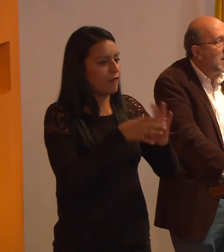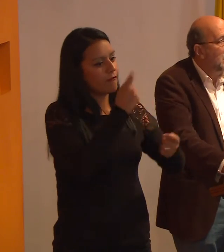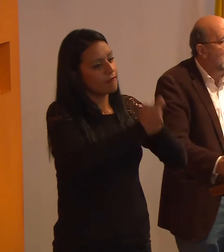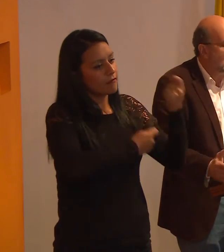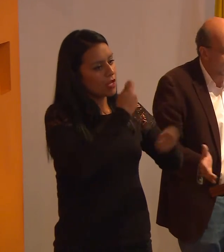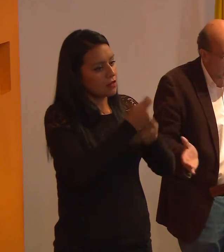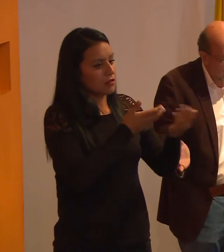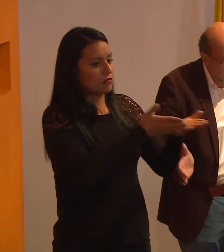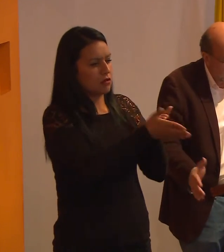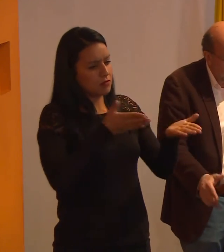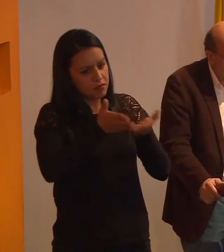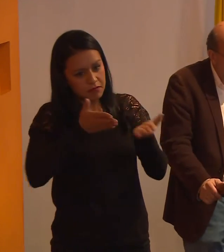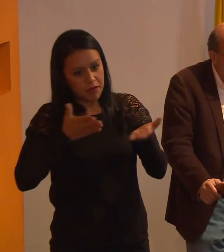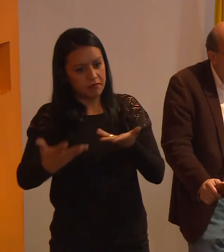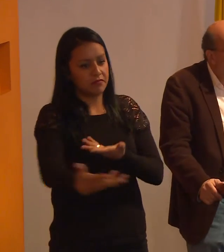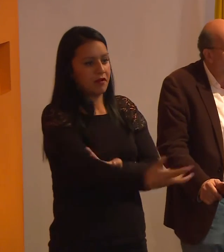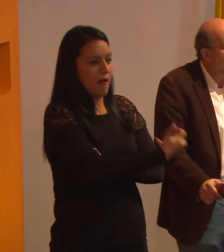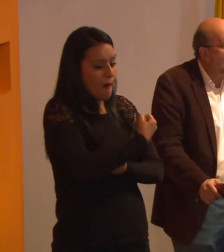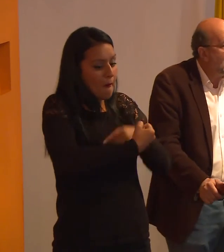de servicios.